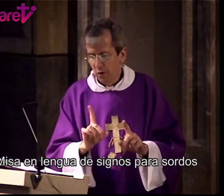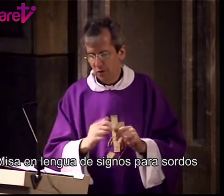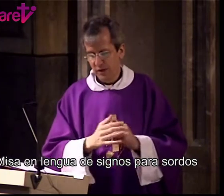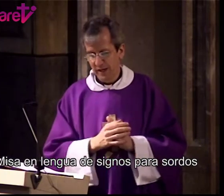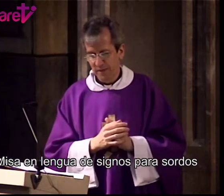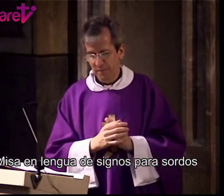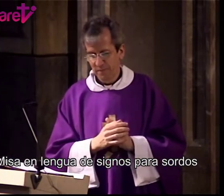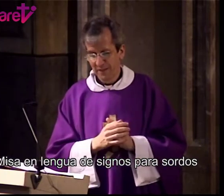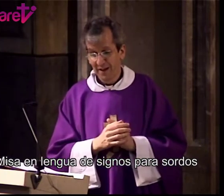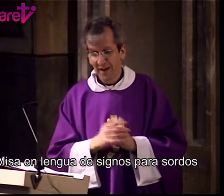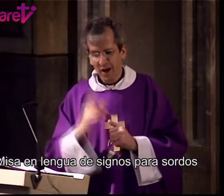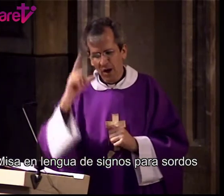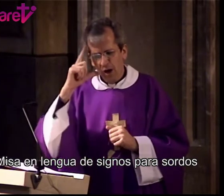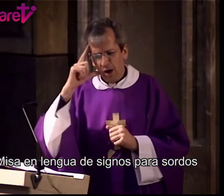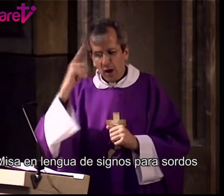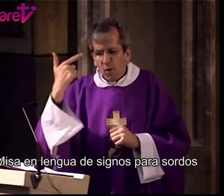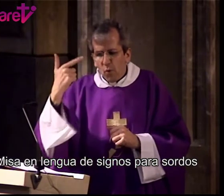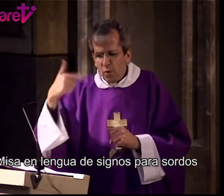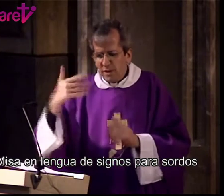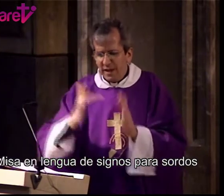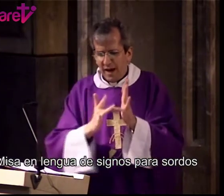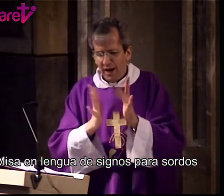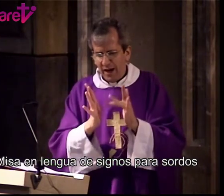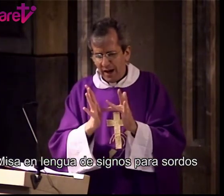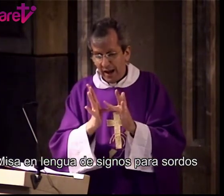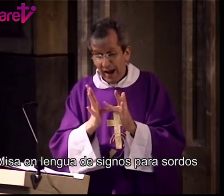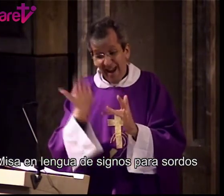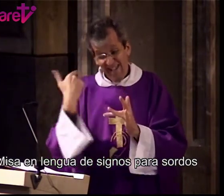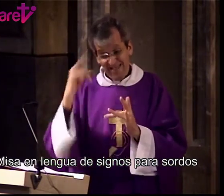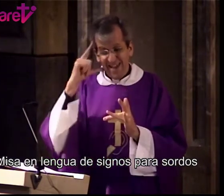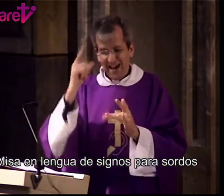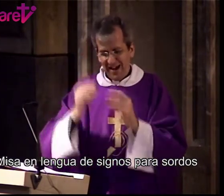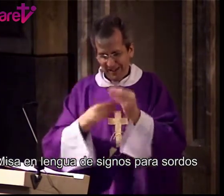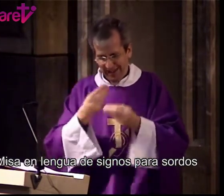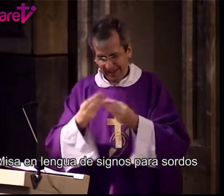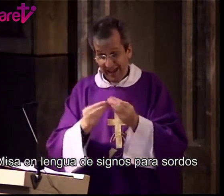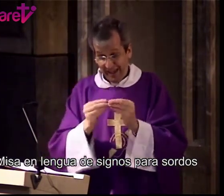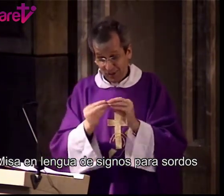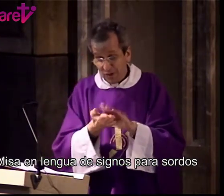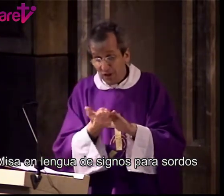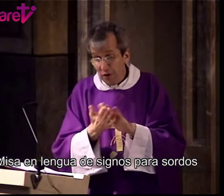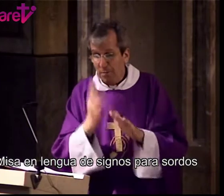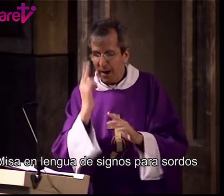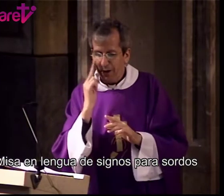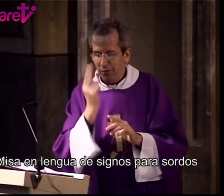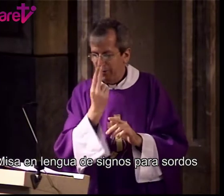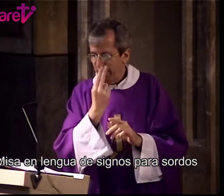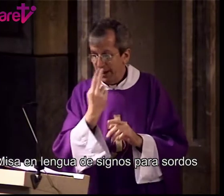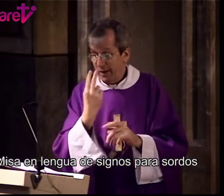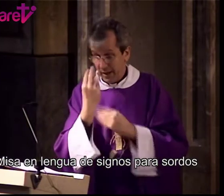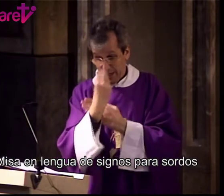sé. Un día, el día que Jesús hizo el barro y